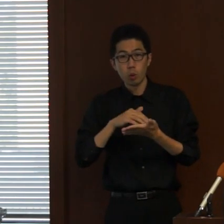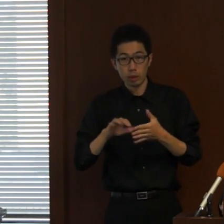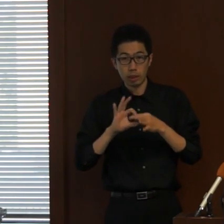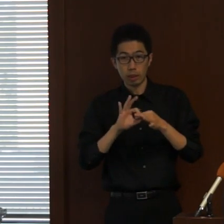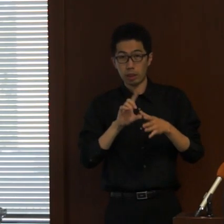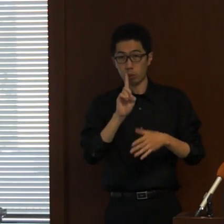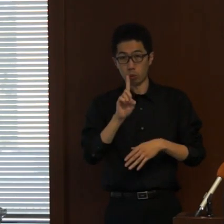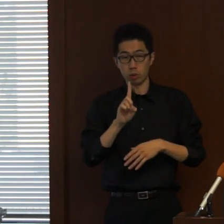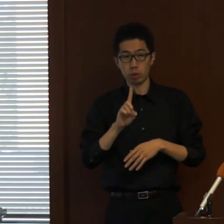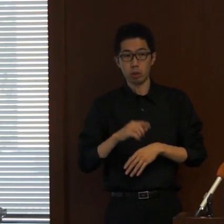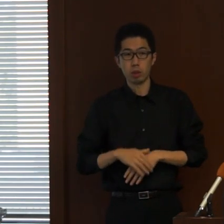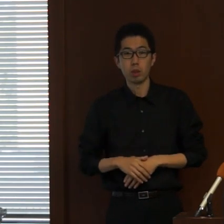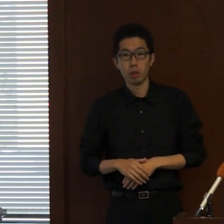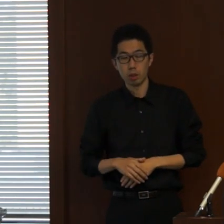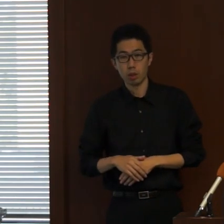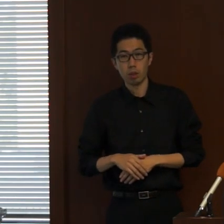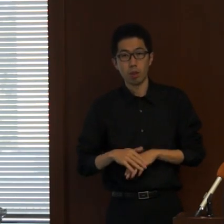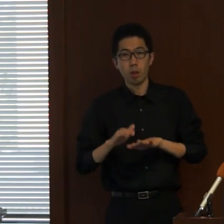ども、